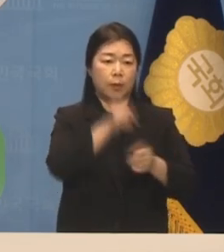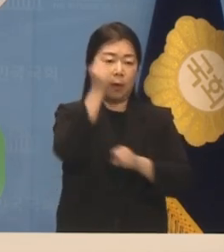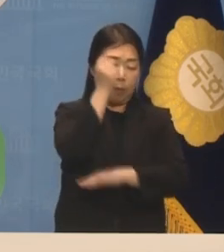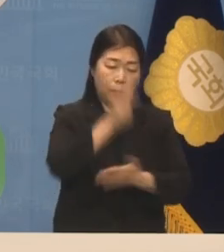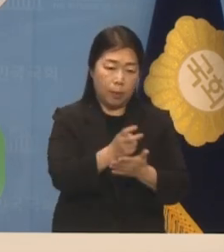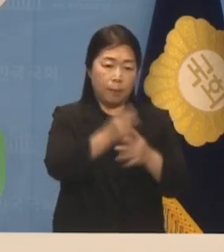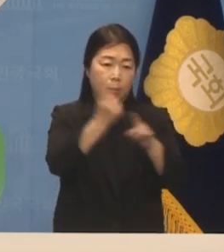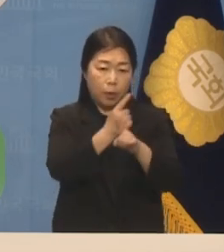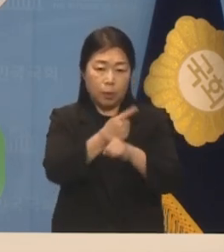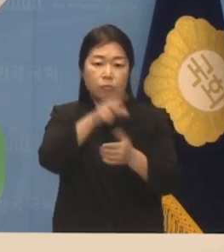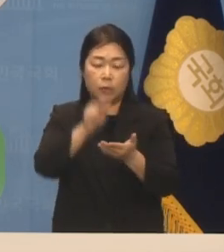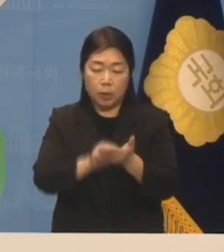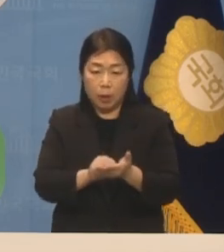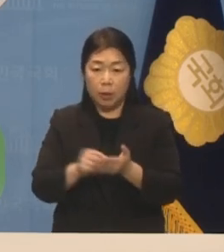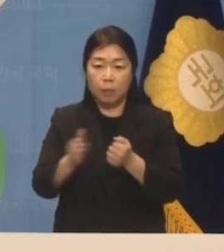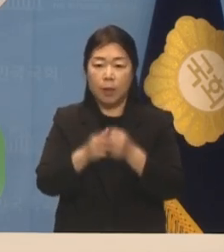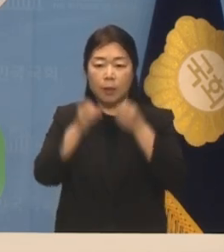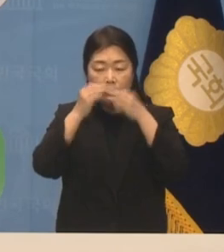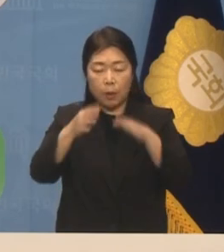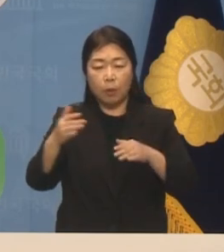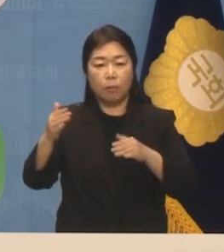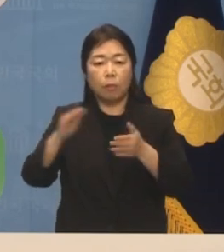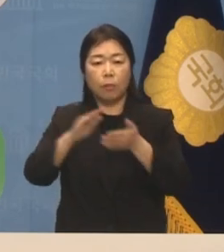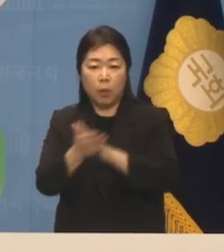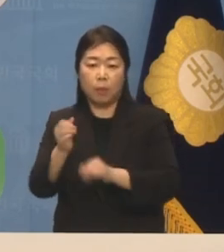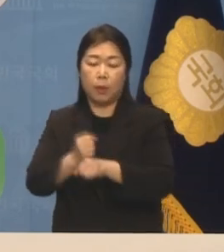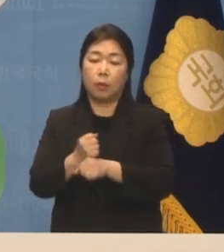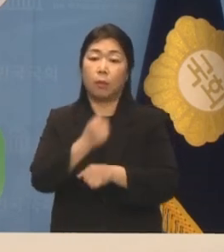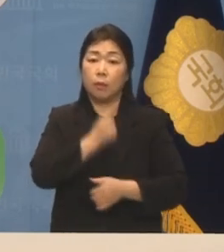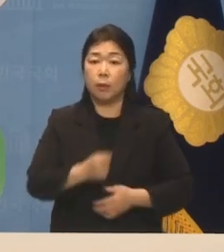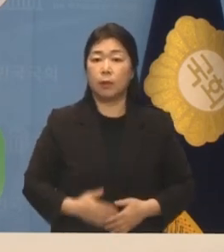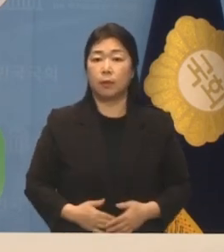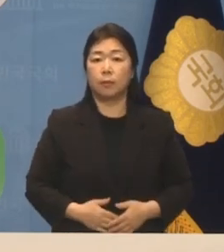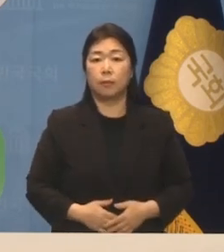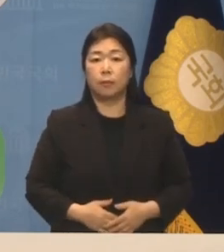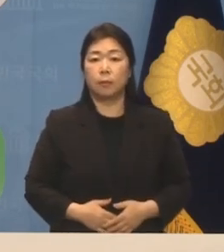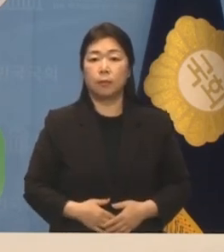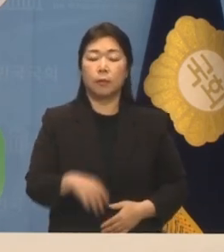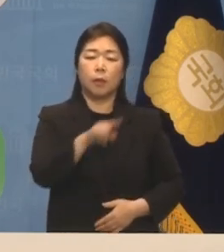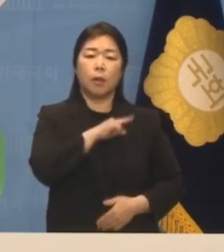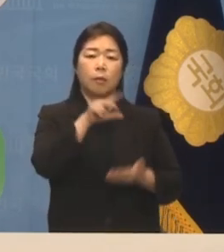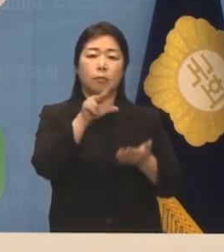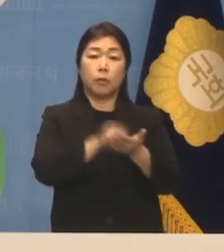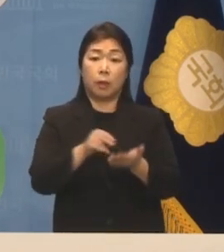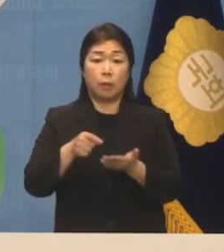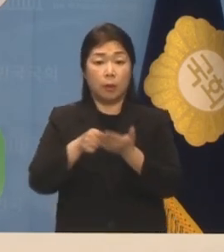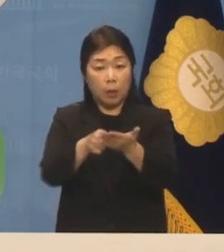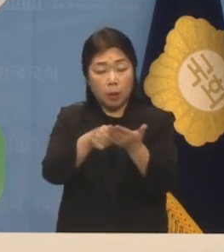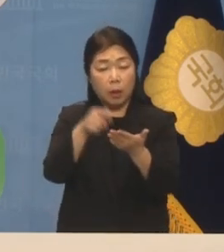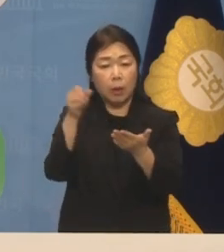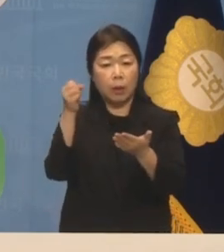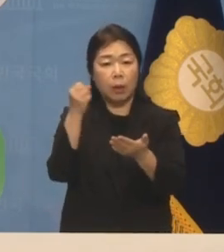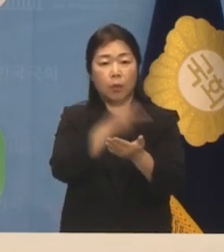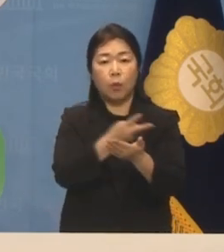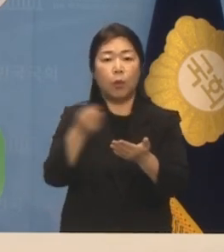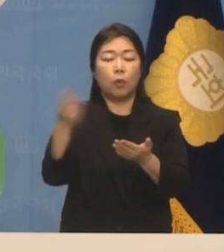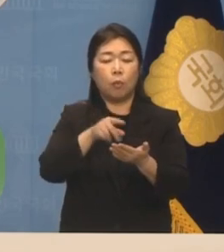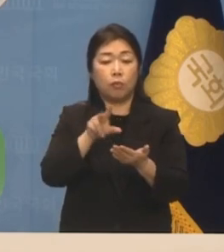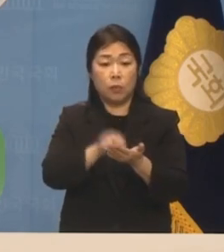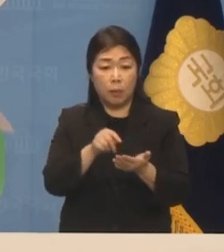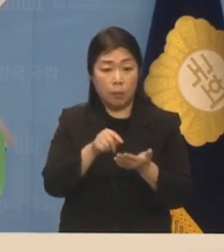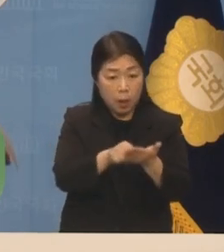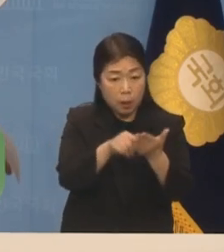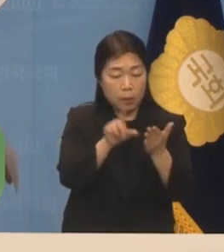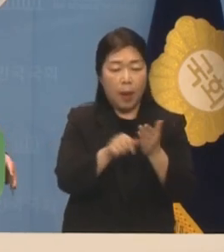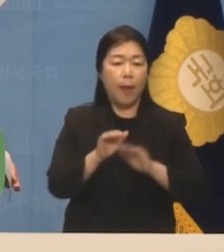운영 체제를 만들겠습니다. 한국 사회의 가장 선도적인 문제제기 집단이자 해결 능력을 갖춘 진보